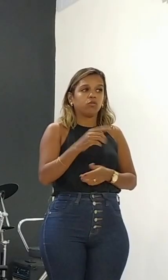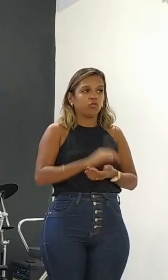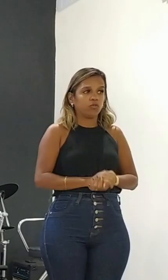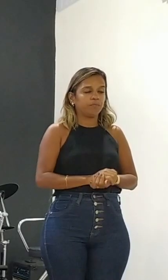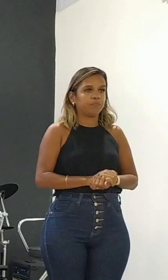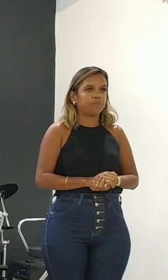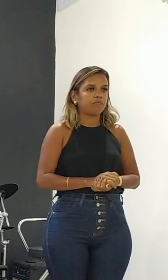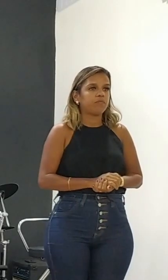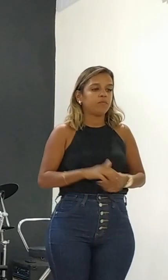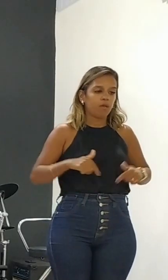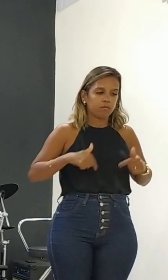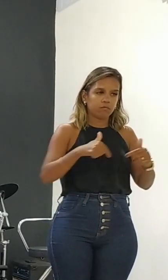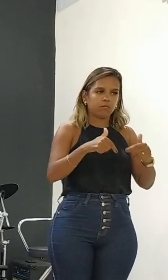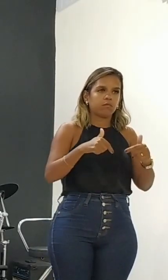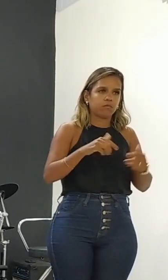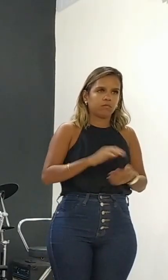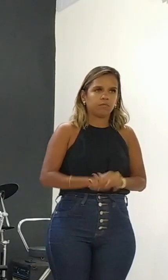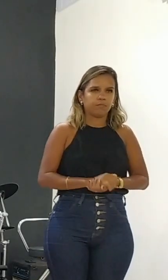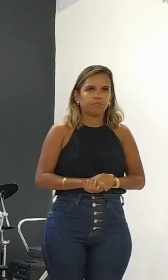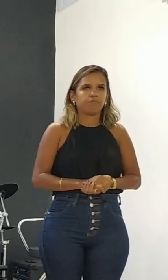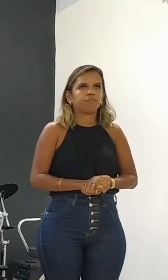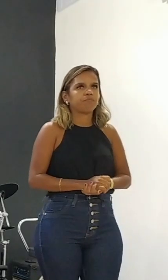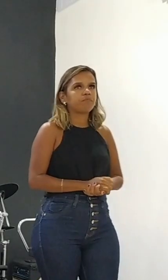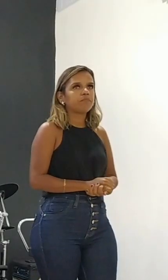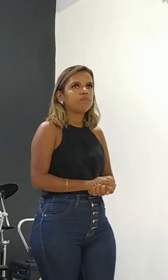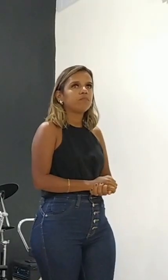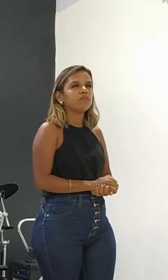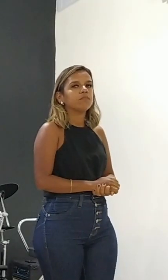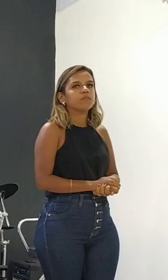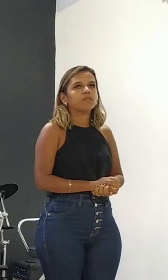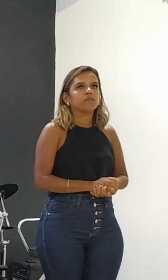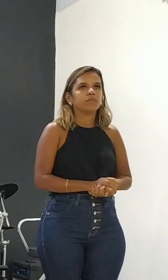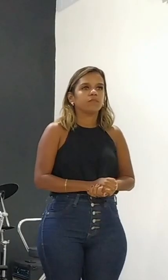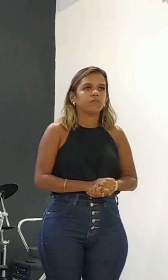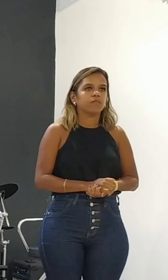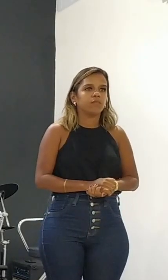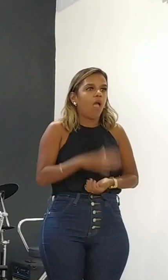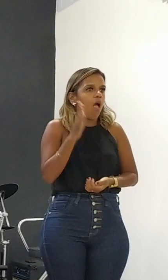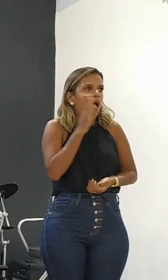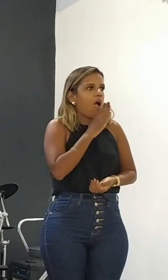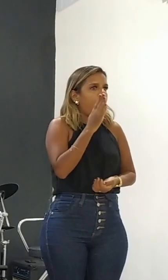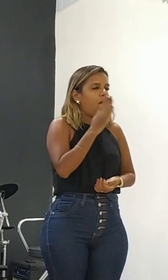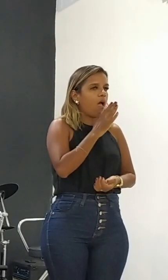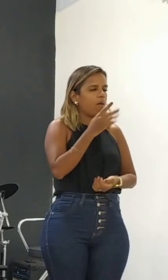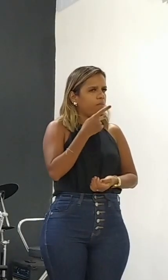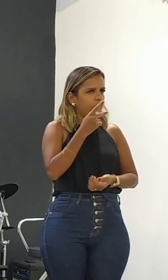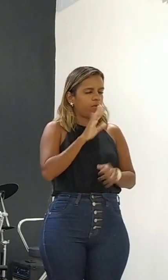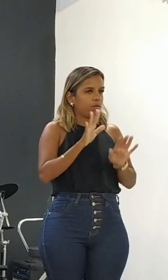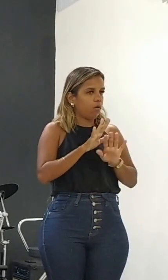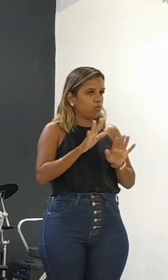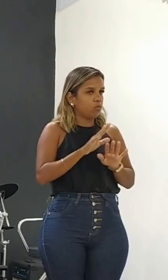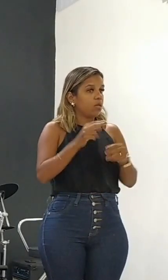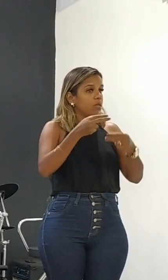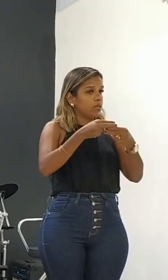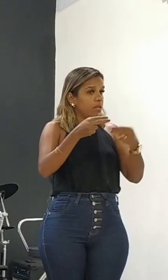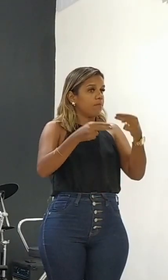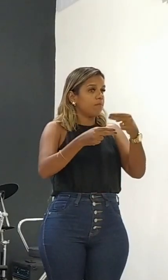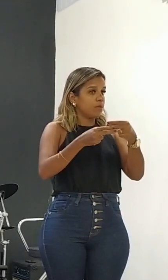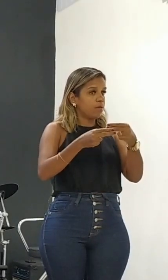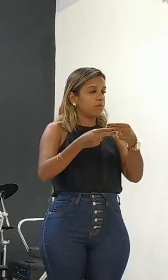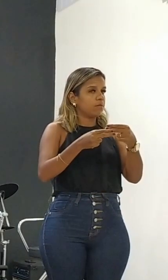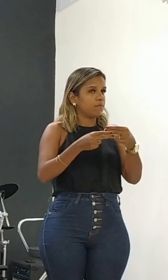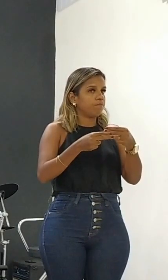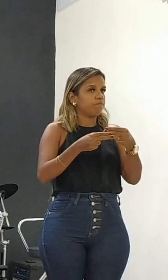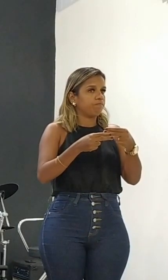a situação, aí então você vai falar. A gente não deve ter pressa de falar. E Neemias, ele guardou aquilo